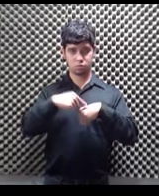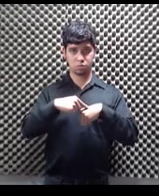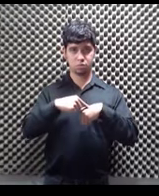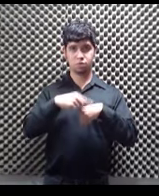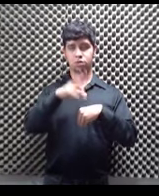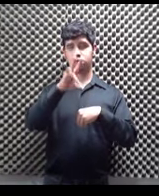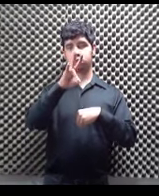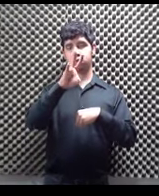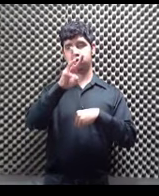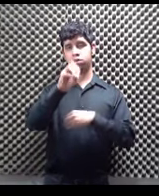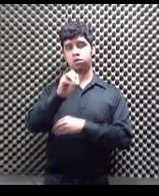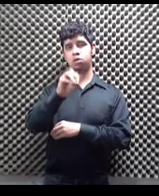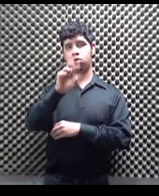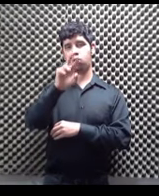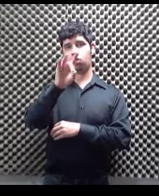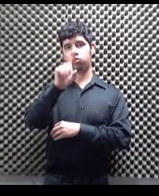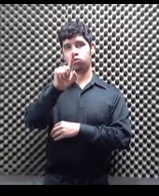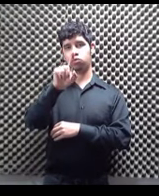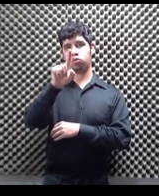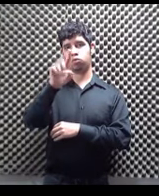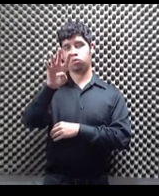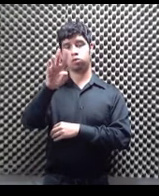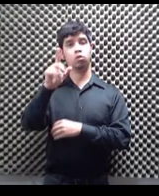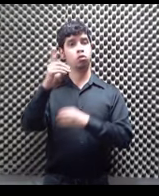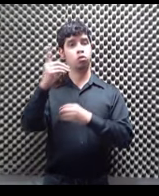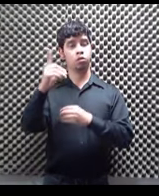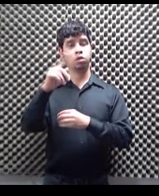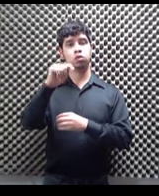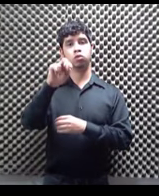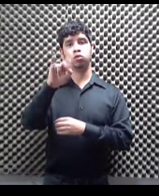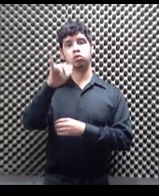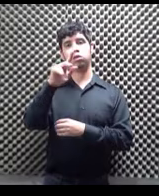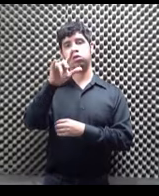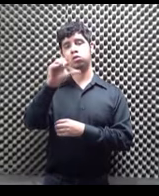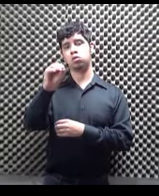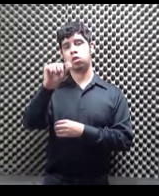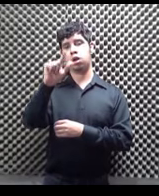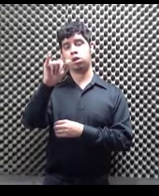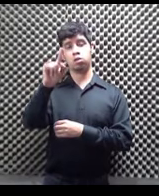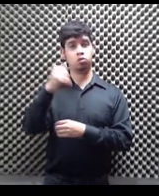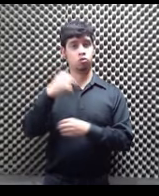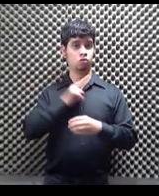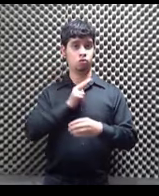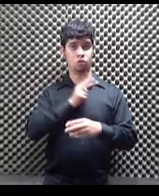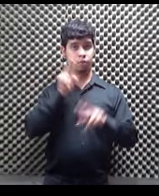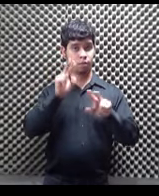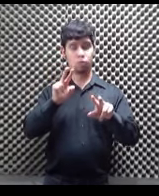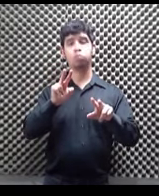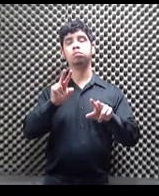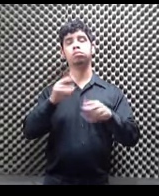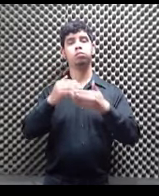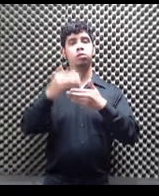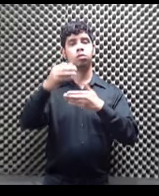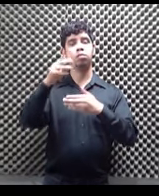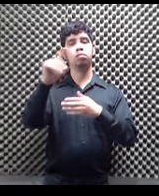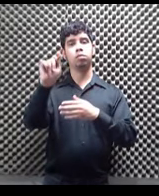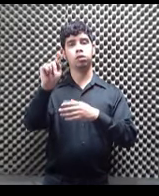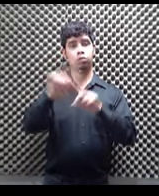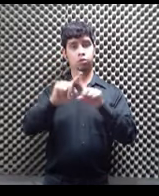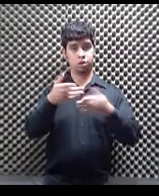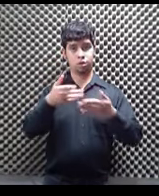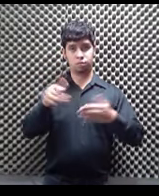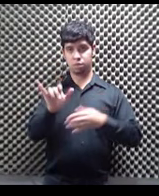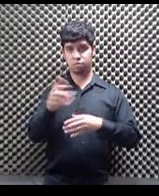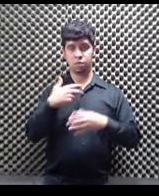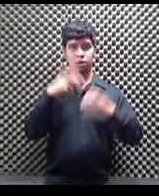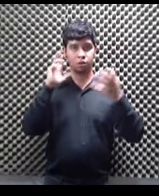Jamie? 760-8114 en Trujillo Alto. Nosotros nos vemos el próximo martes por aquí, por esta misma